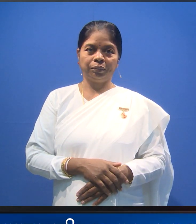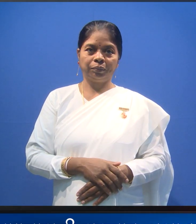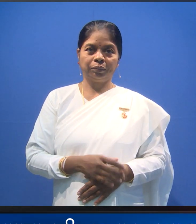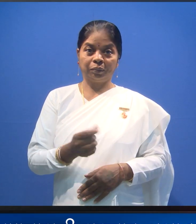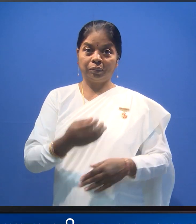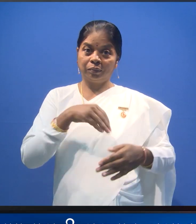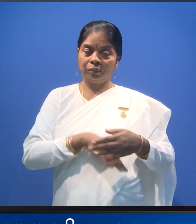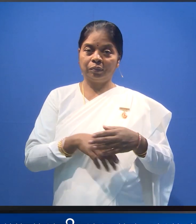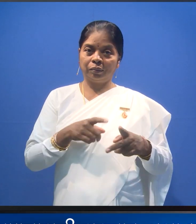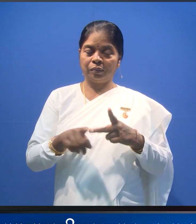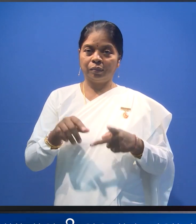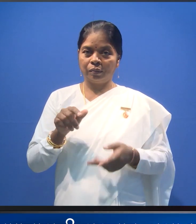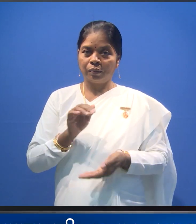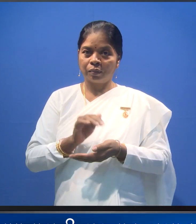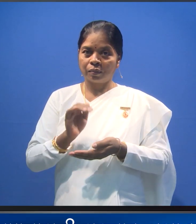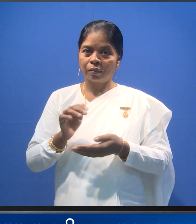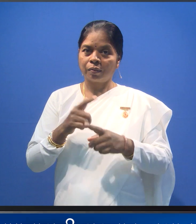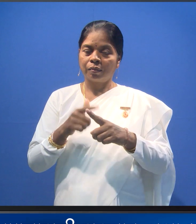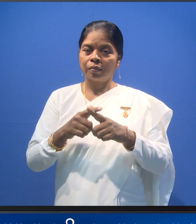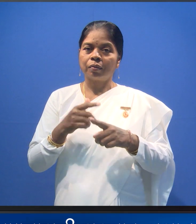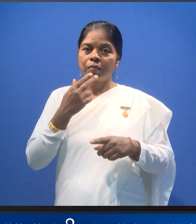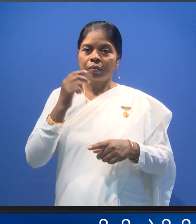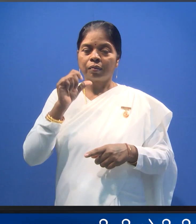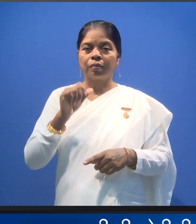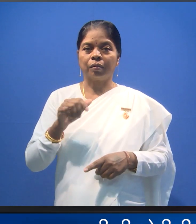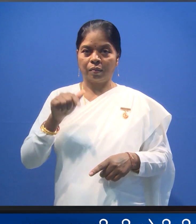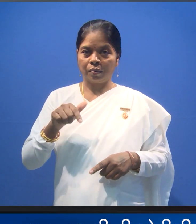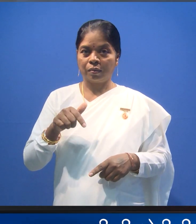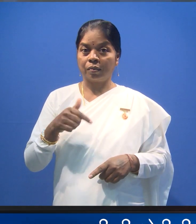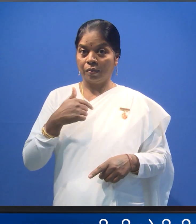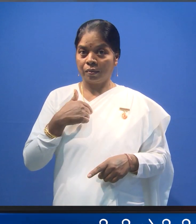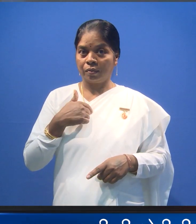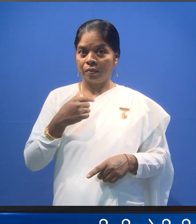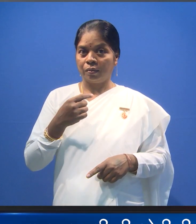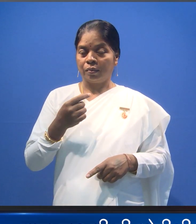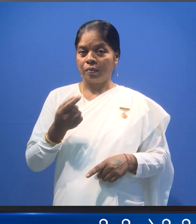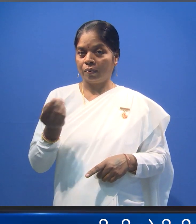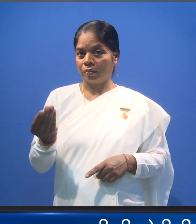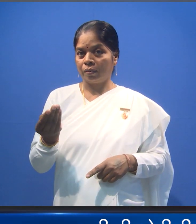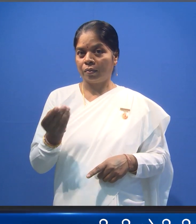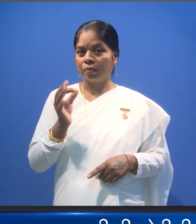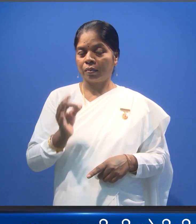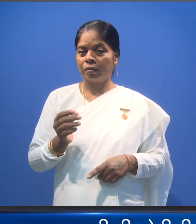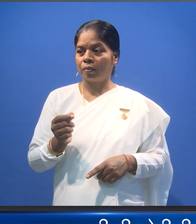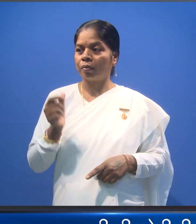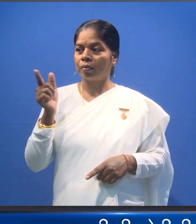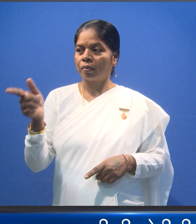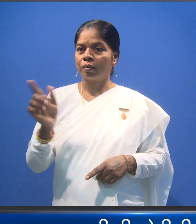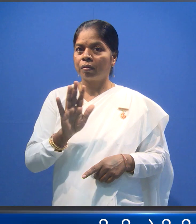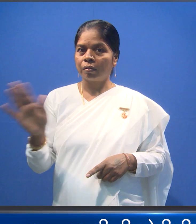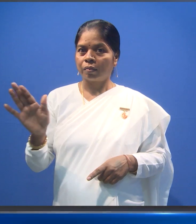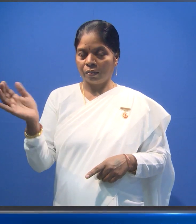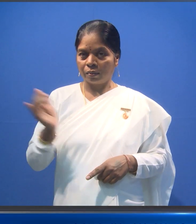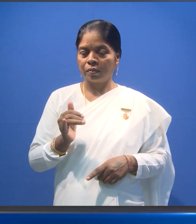भ्रष्टाचाराची सुरुवात अशा छोट्या छोट्या चुकातूनच होते. आज जर मी ही छोटीशी गोष्ट पैसे न देता